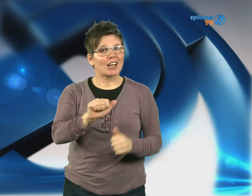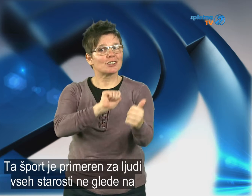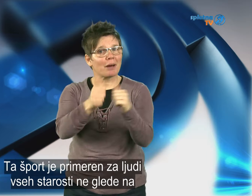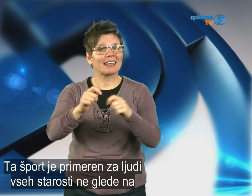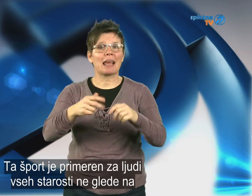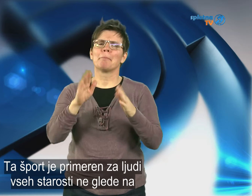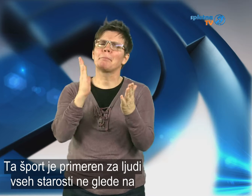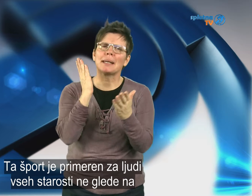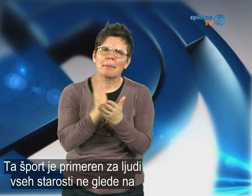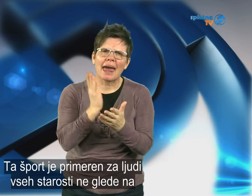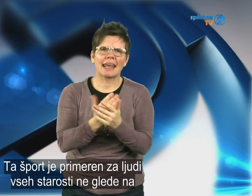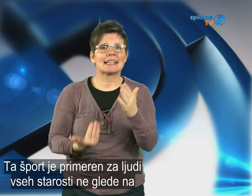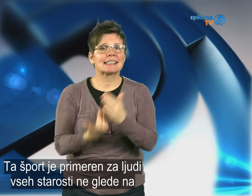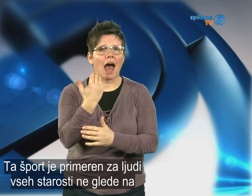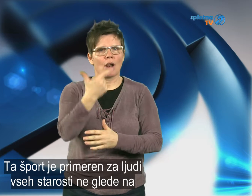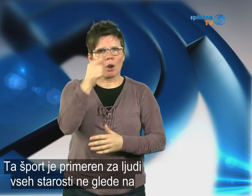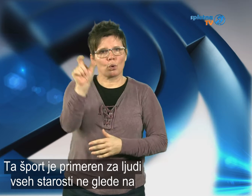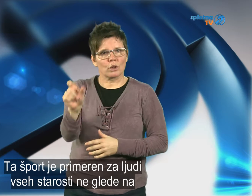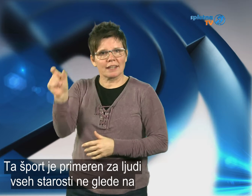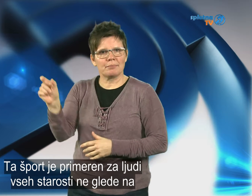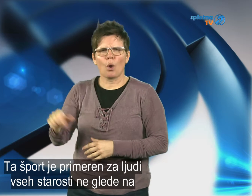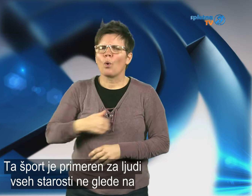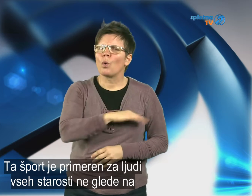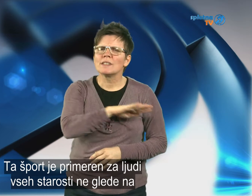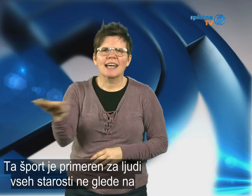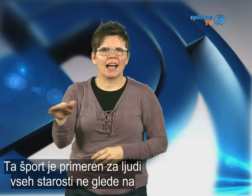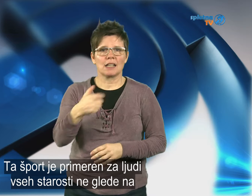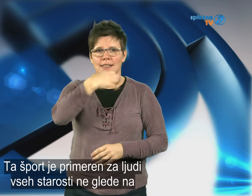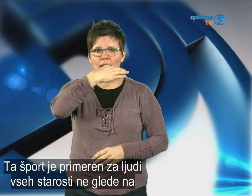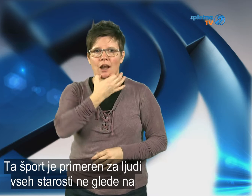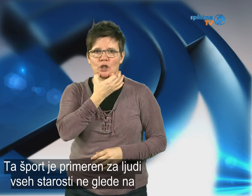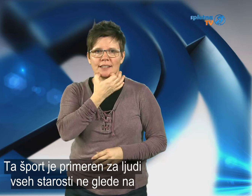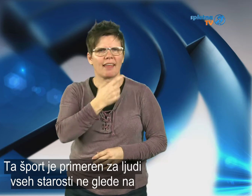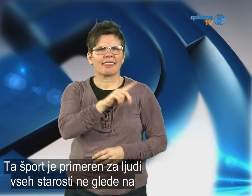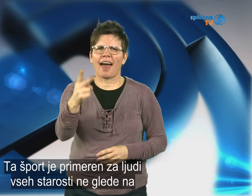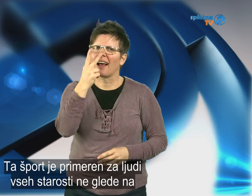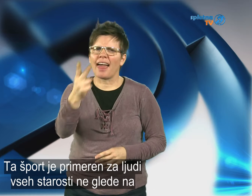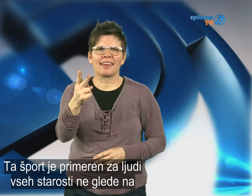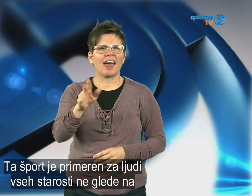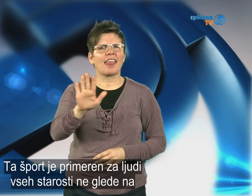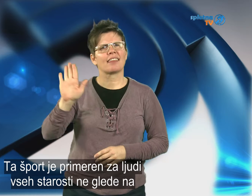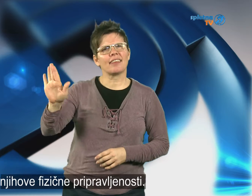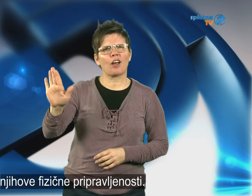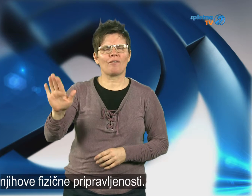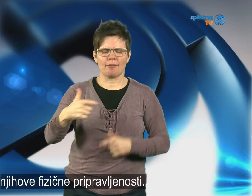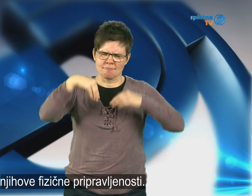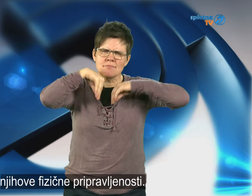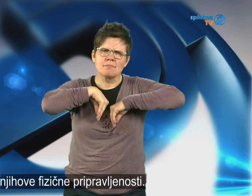Ta šport je primeren za ljudi vseh starosti, ne glede na njihove fizične pripravljenosti.